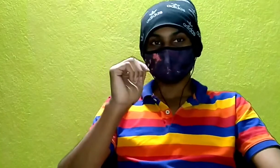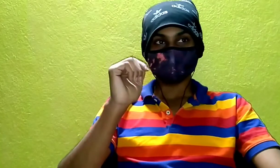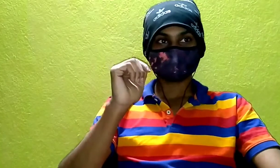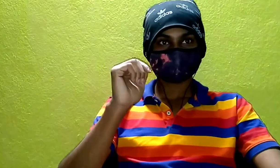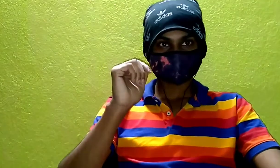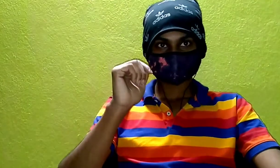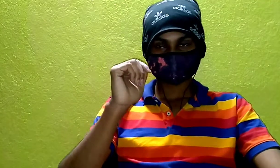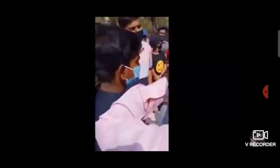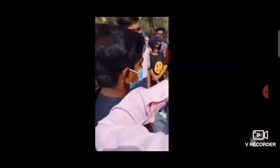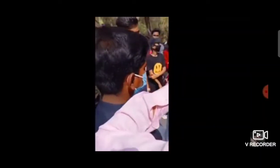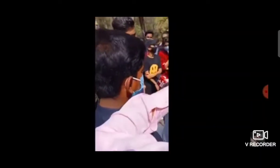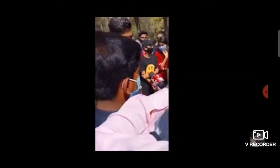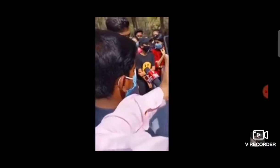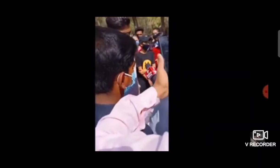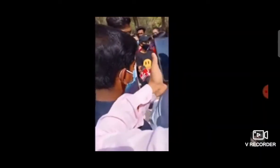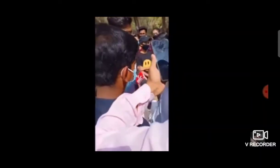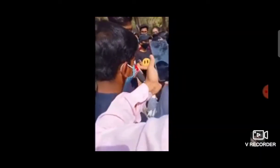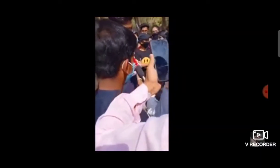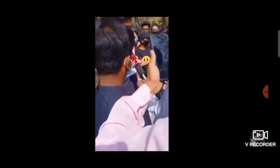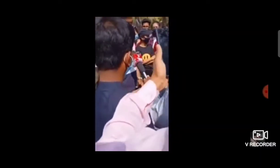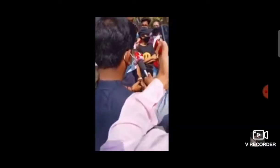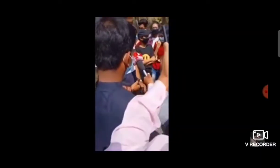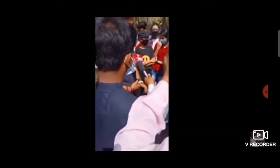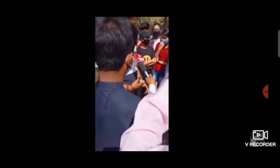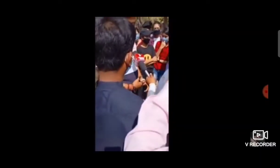देखिए अजय को कि